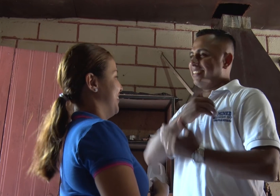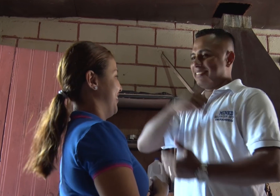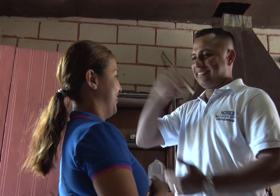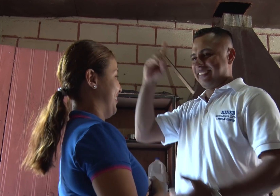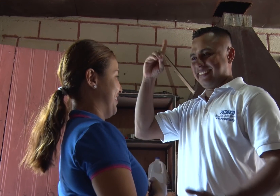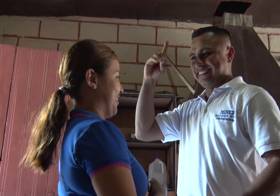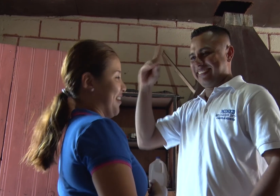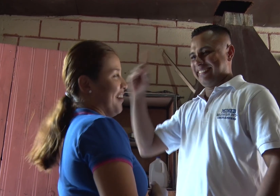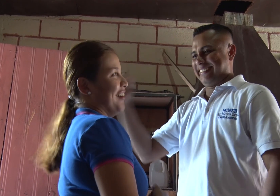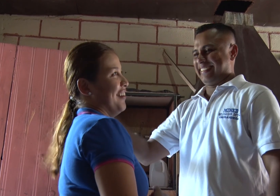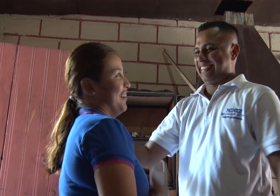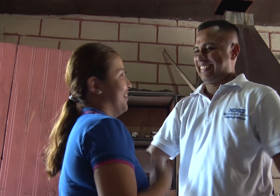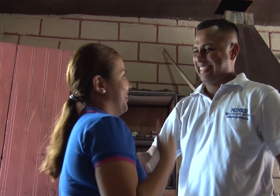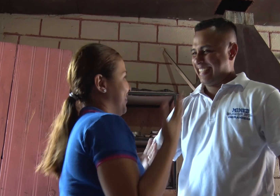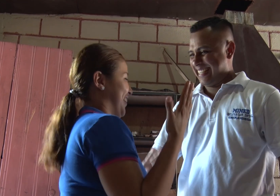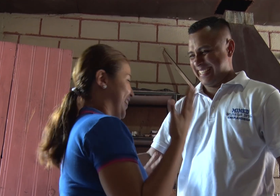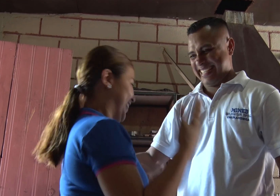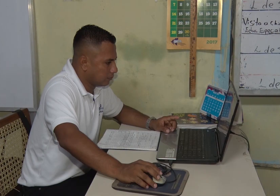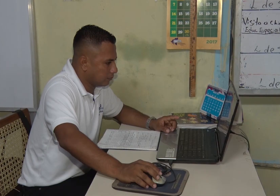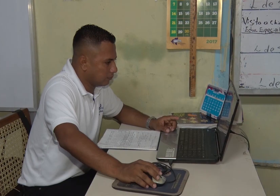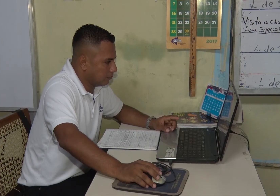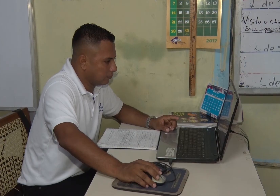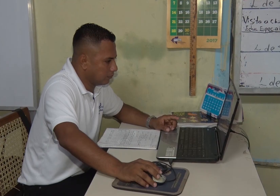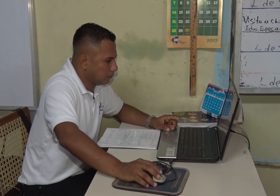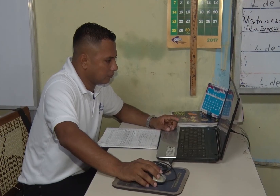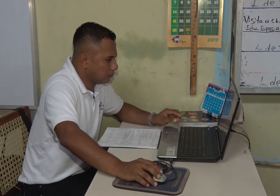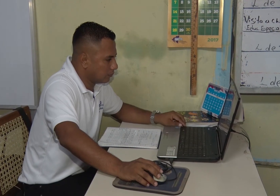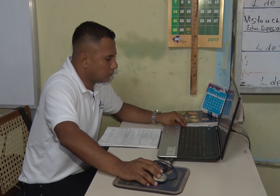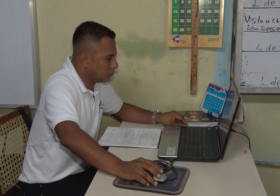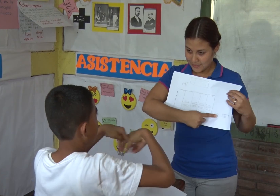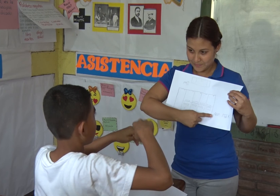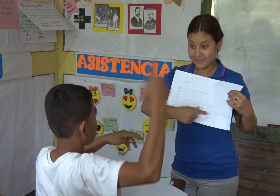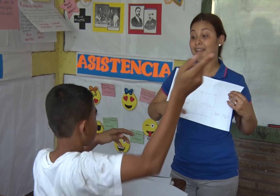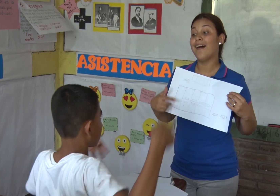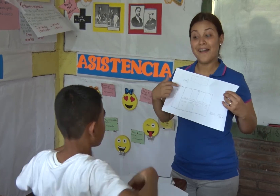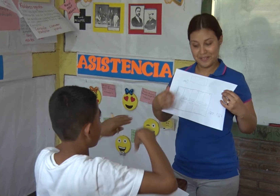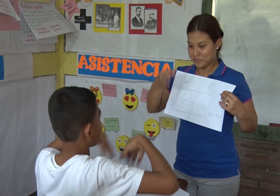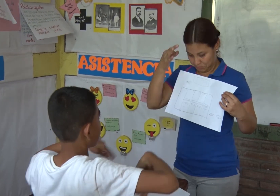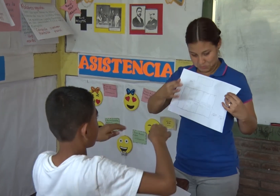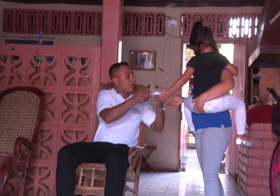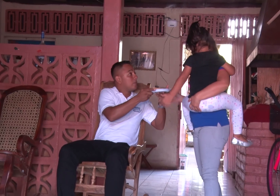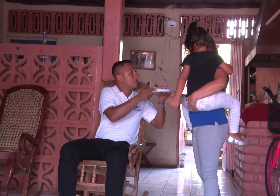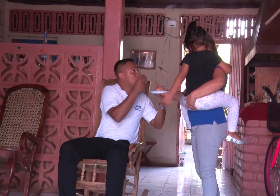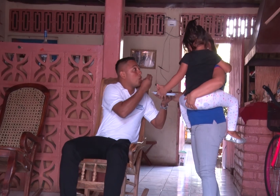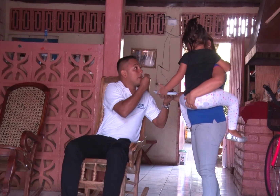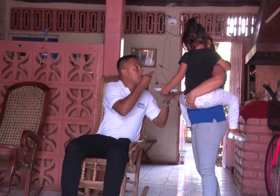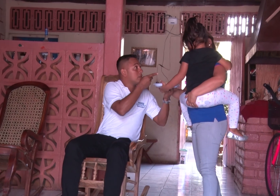Uno de los principales factores que a Harlan y Regina le han permitido poder salir adelante es la comprensión entre ambos y ese amor que le